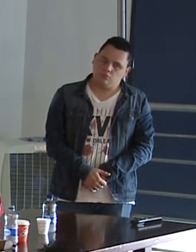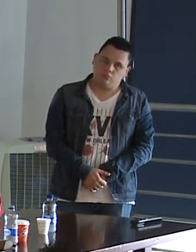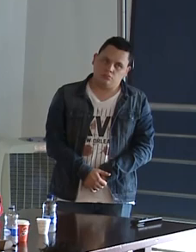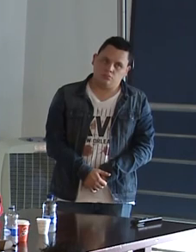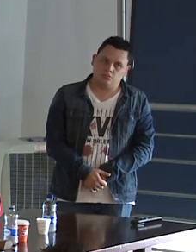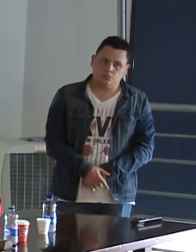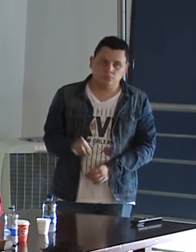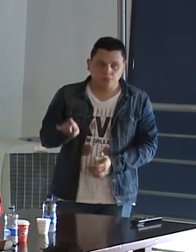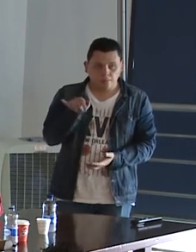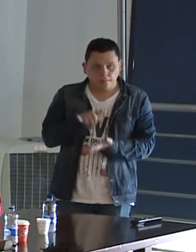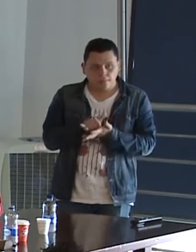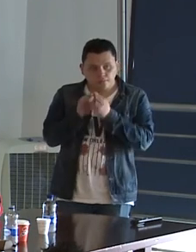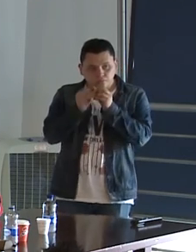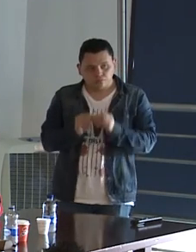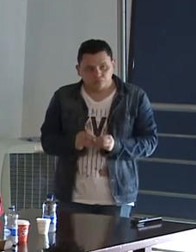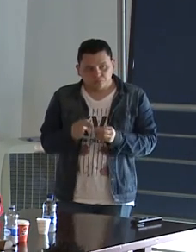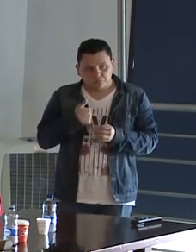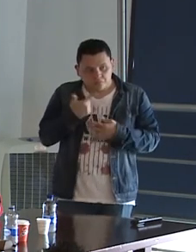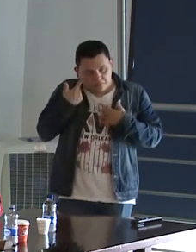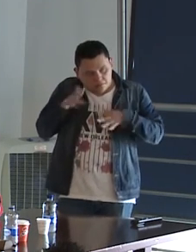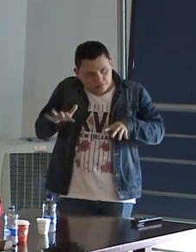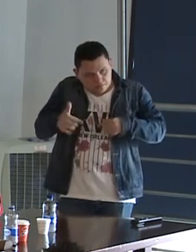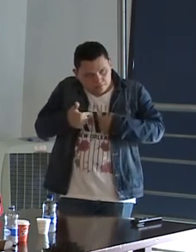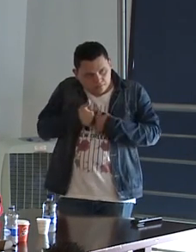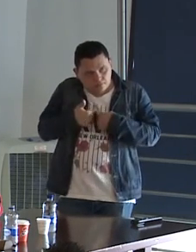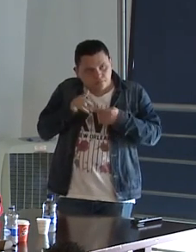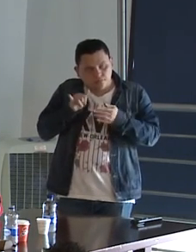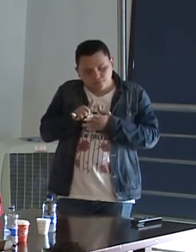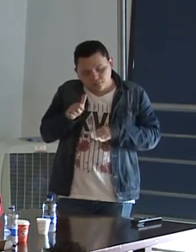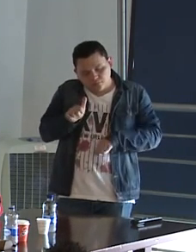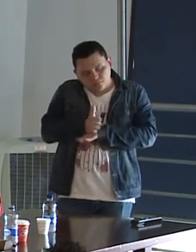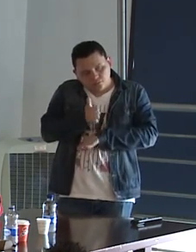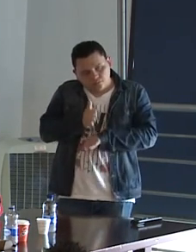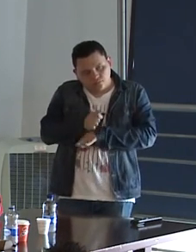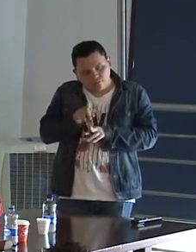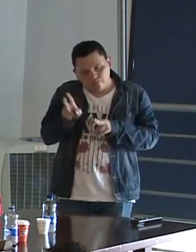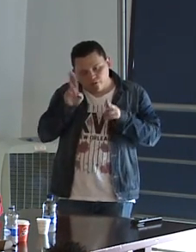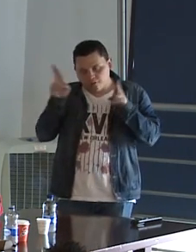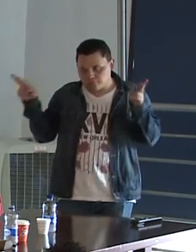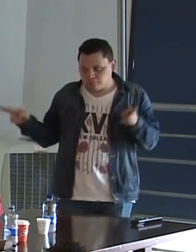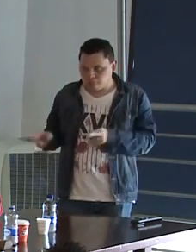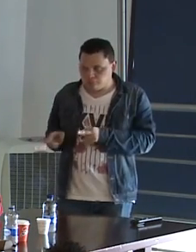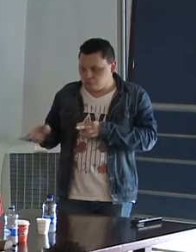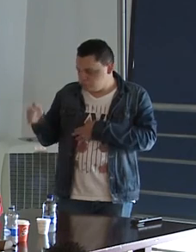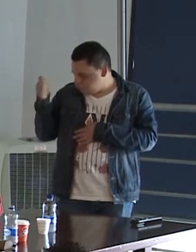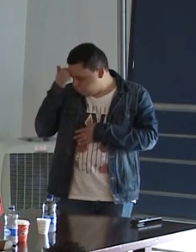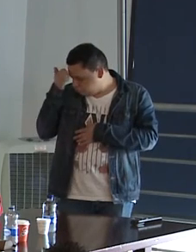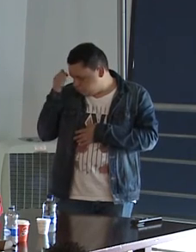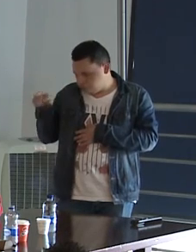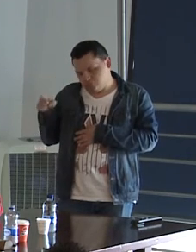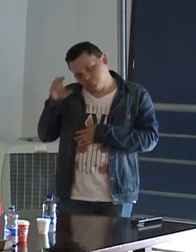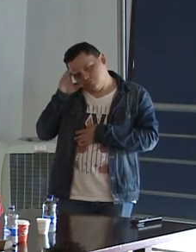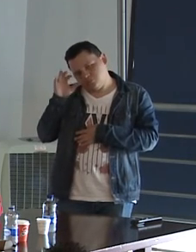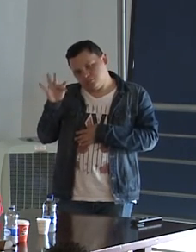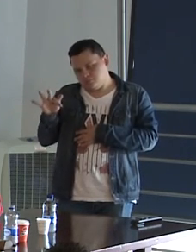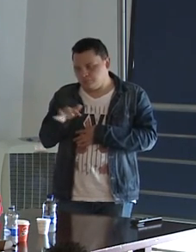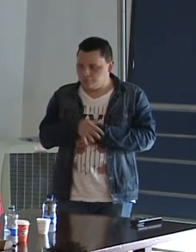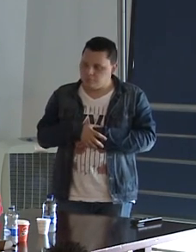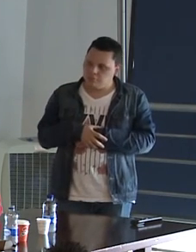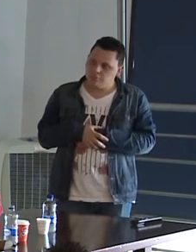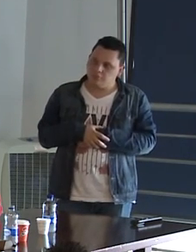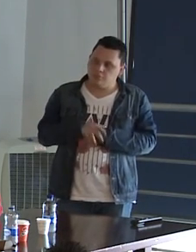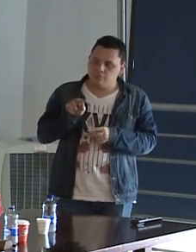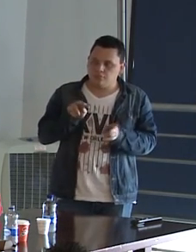De esta manera, me parece a mí que las tareas muy bien resumidas por el profesor Camilo,